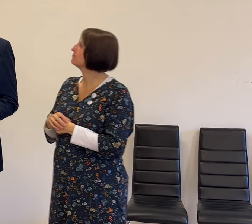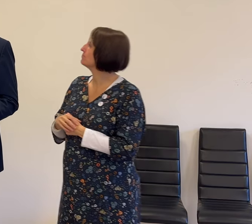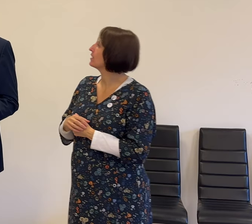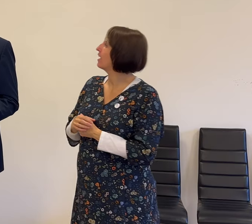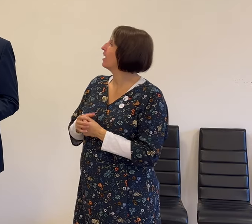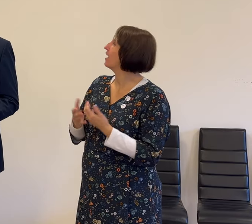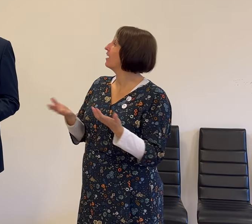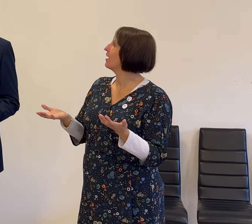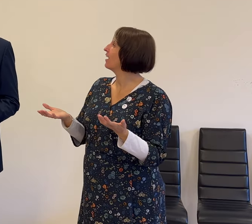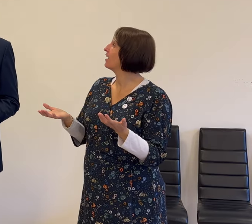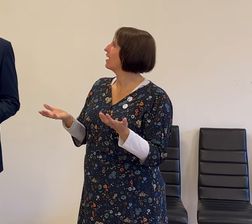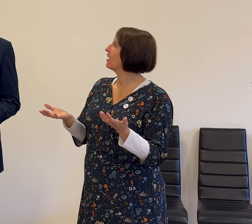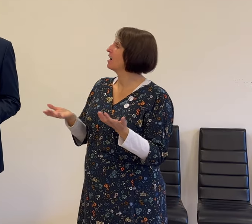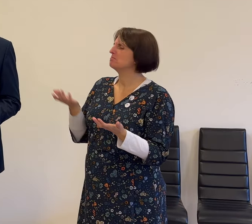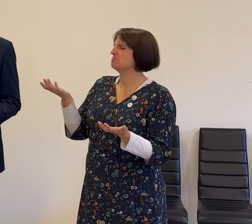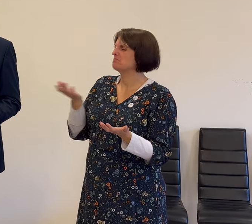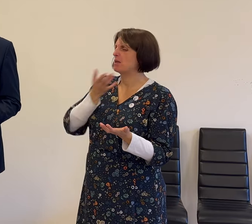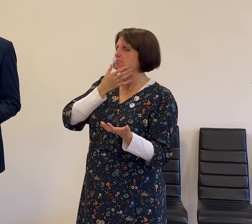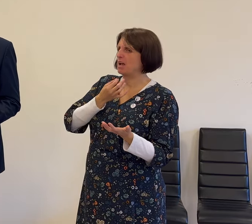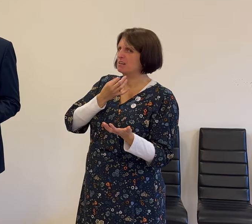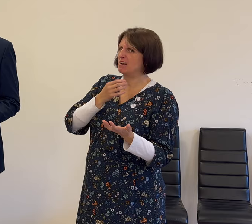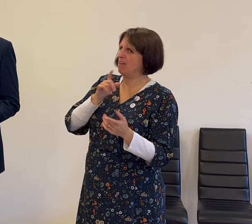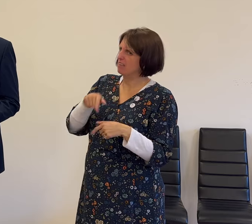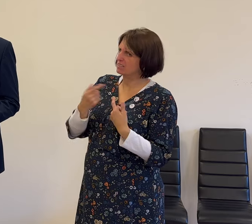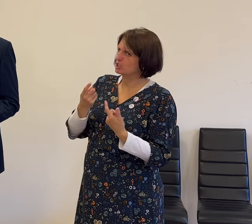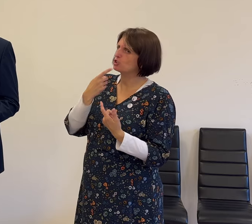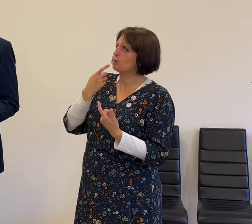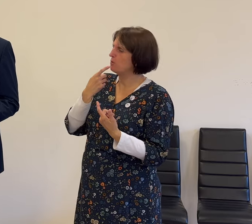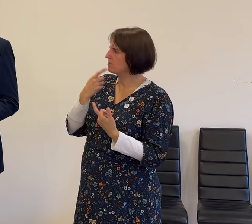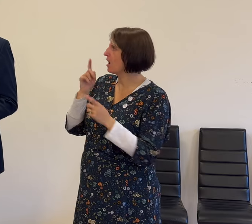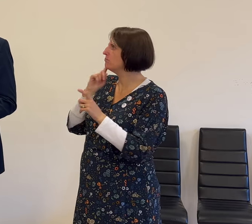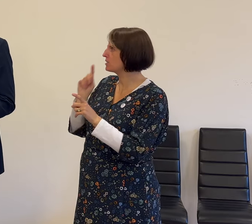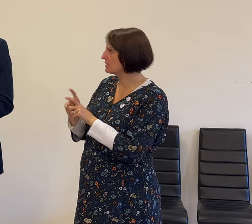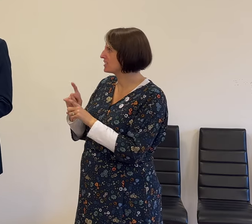No, to nejsou moc hezká slova od vlastní rodiny.